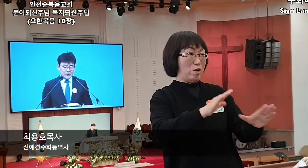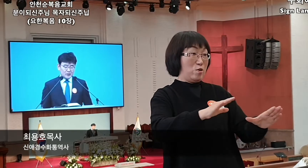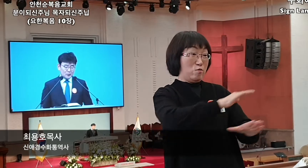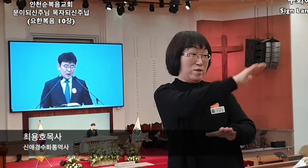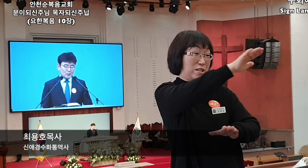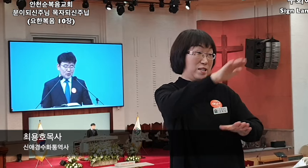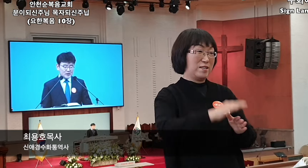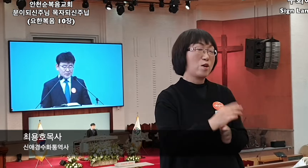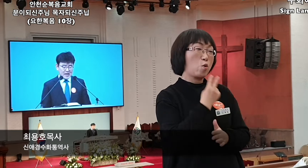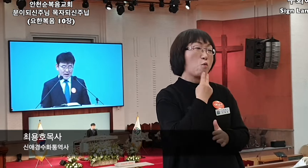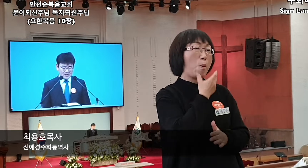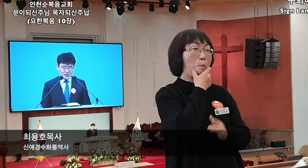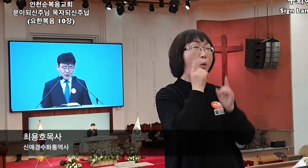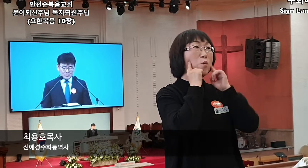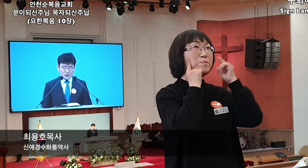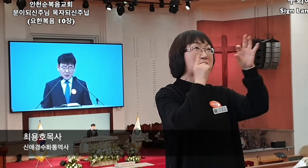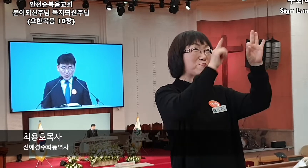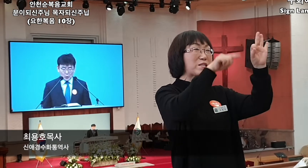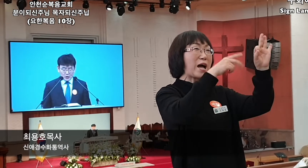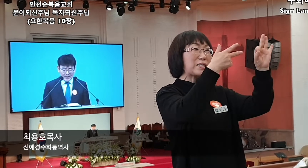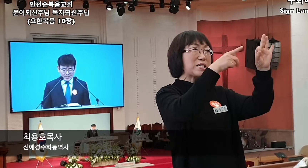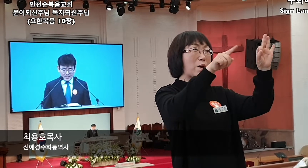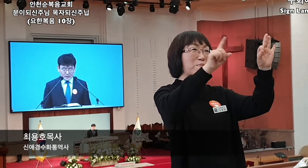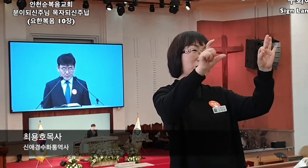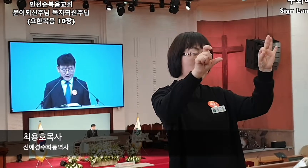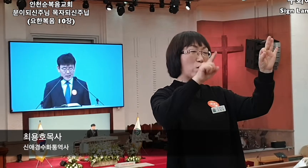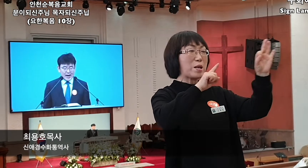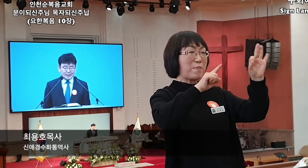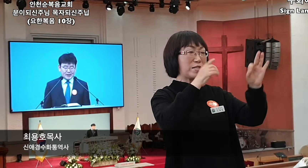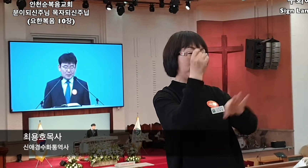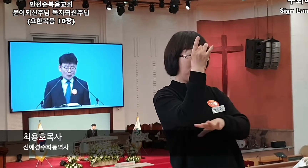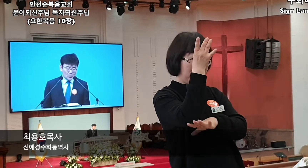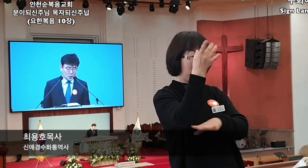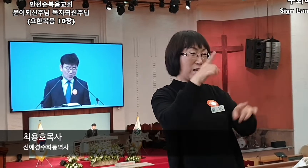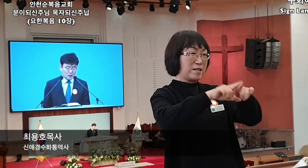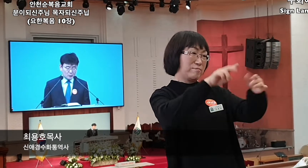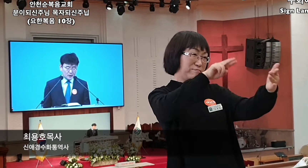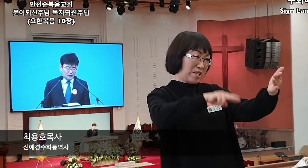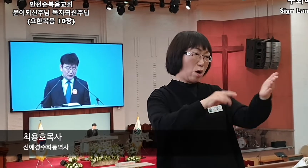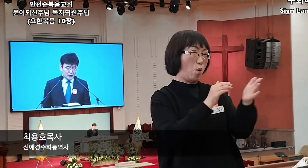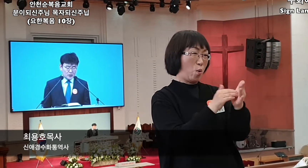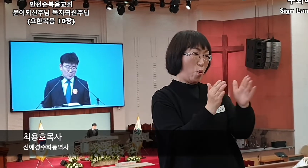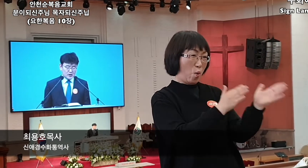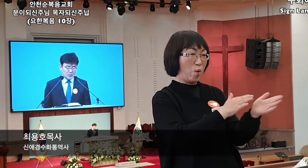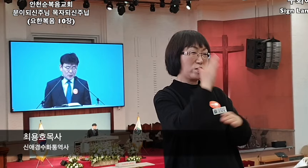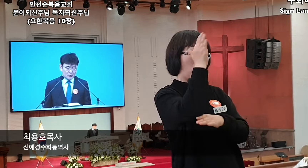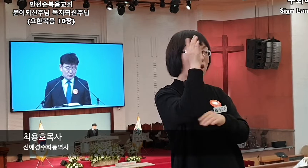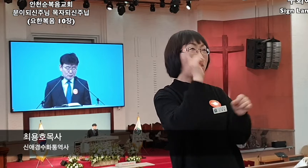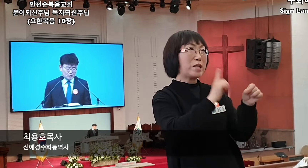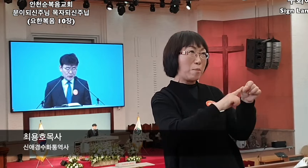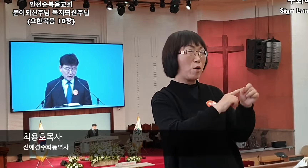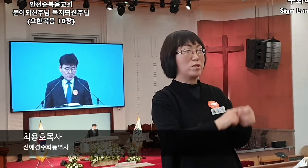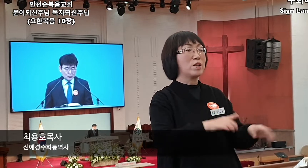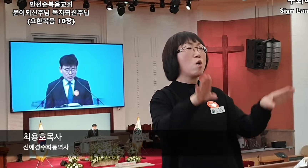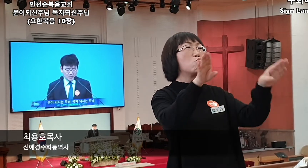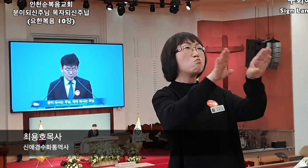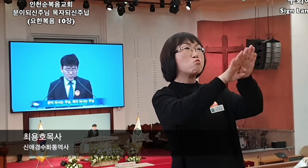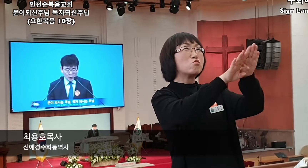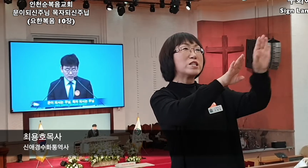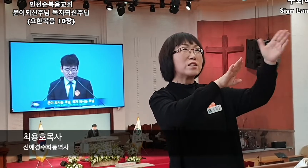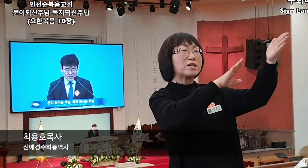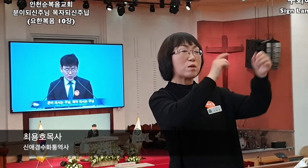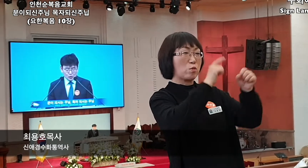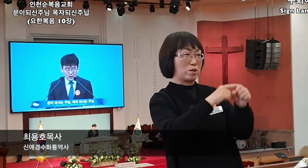오늘 우리는 요한복음 10장 7절부터 15절까지 말씀을 함께 본문으로 읽었고요. 설교의 제목은 문이 되시는